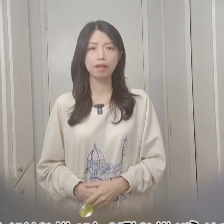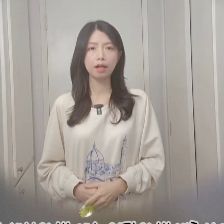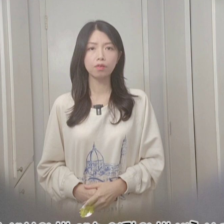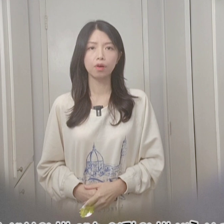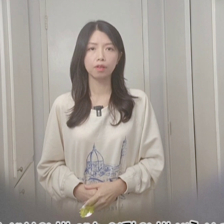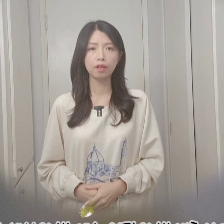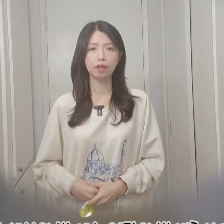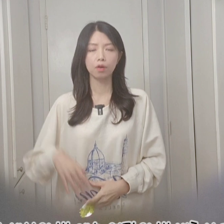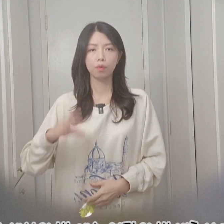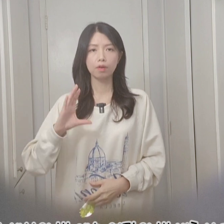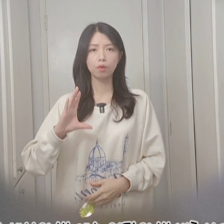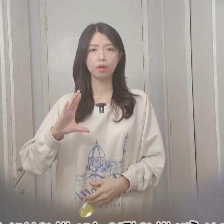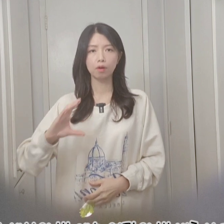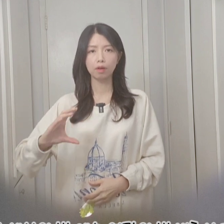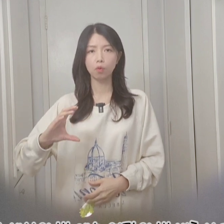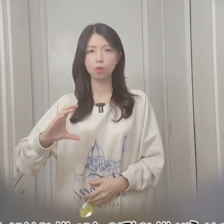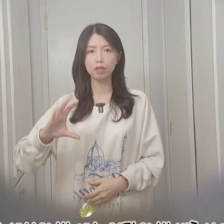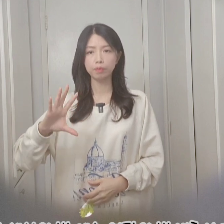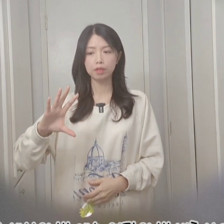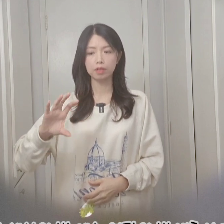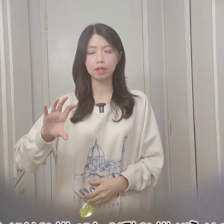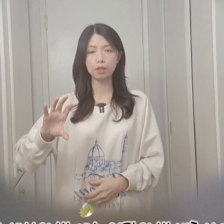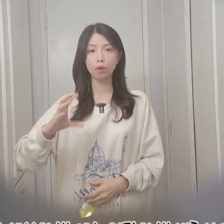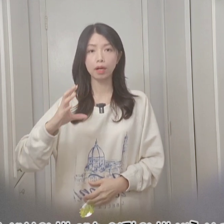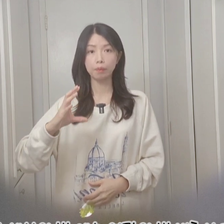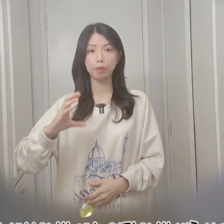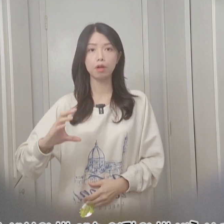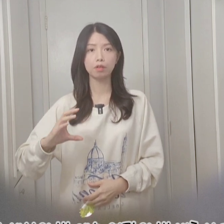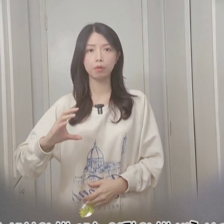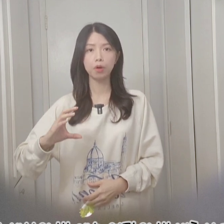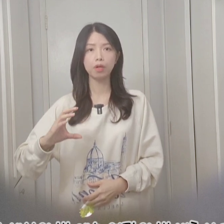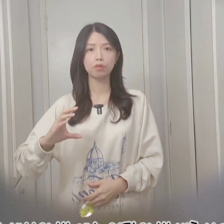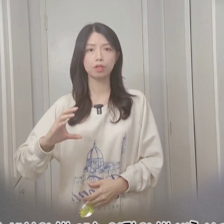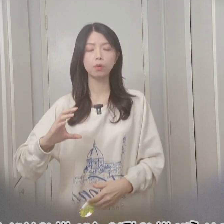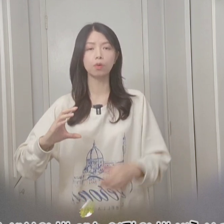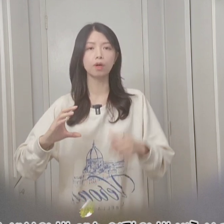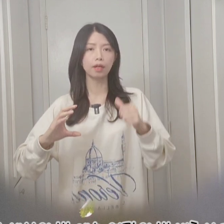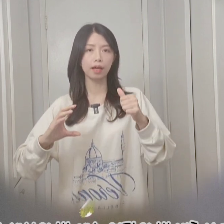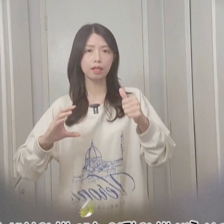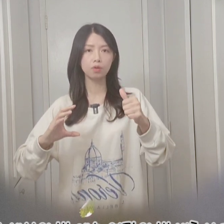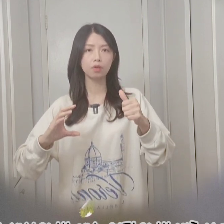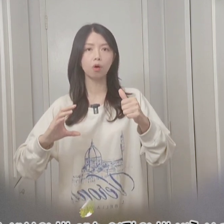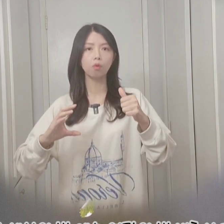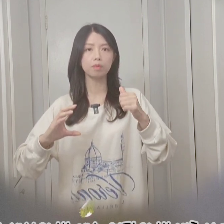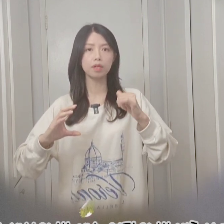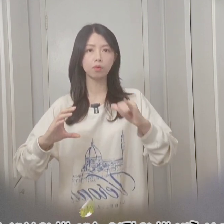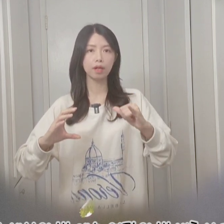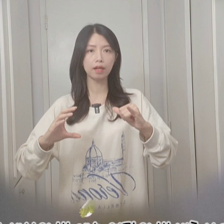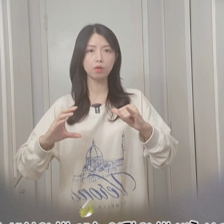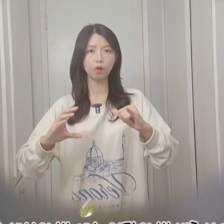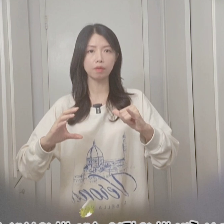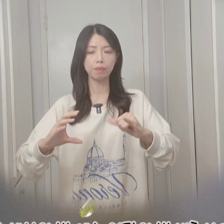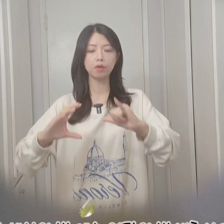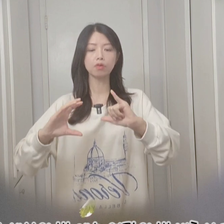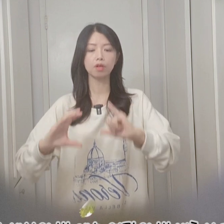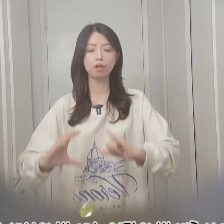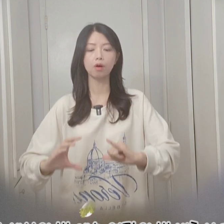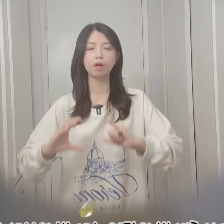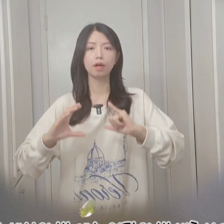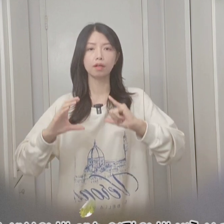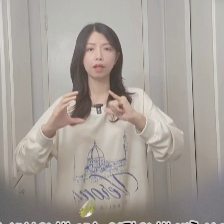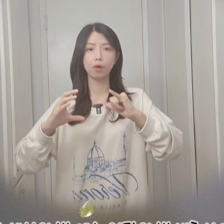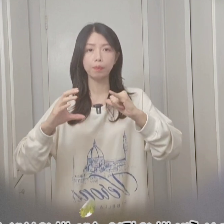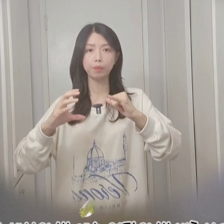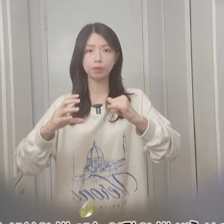물리치신. 세상 수어는 왼손을 이렇게 공을 잡듯이 손가락 다 벌려서 표현해 주시고 다른 손은 엄지하고 새끼손가락만